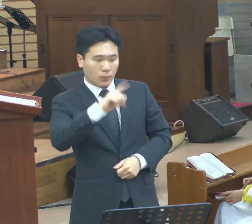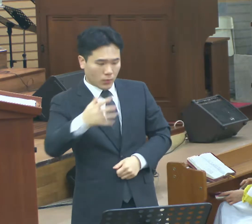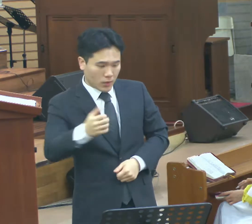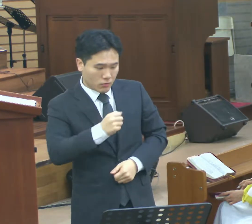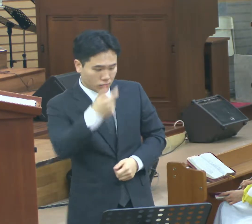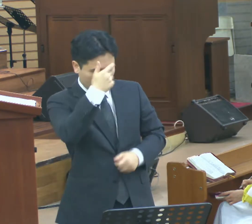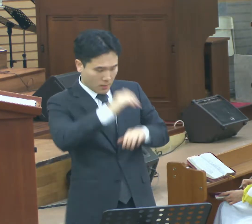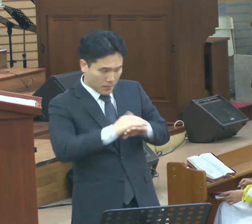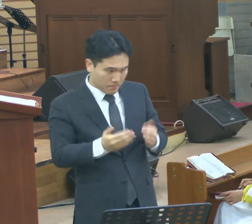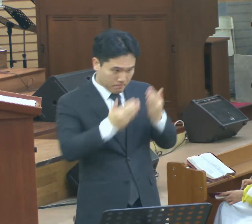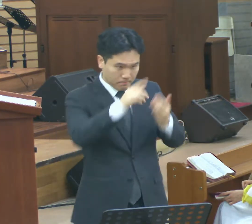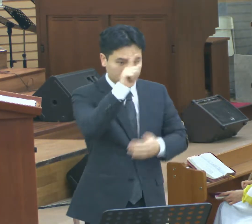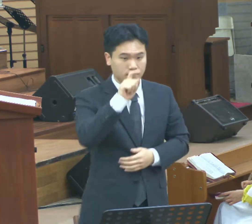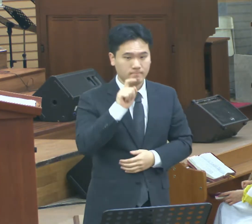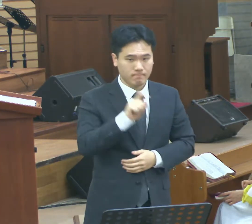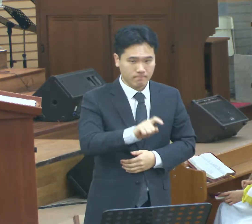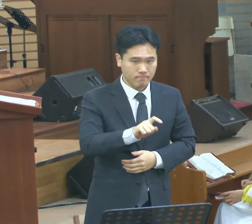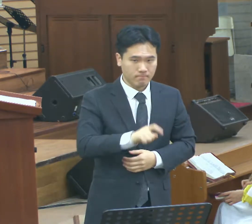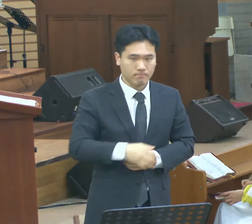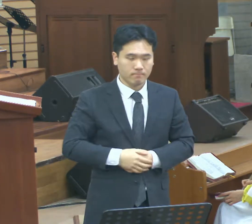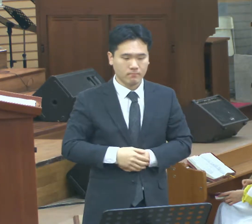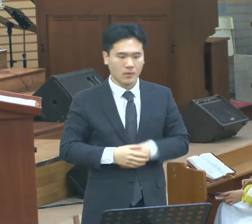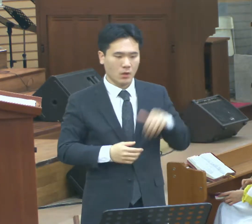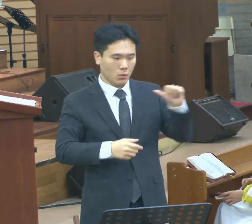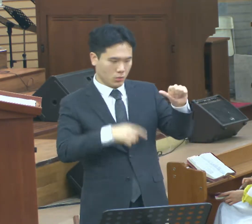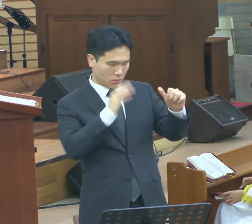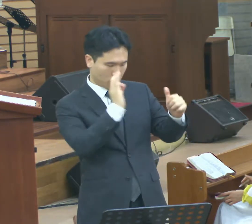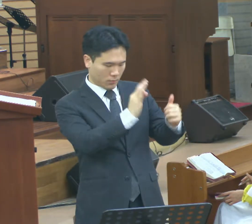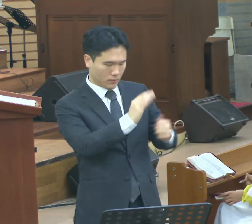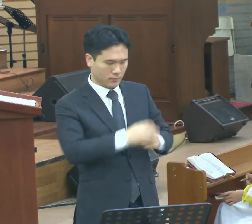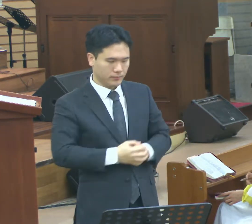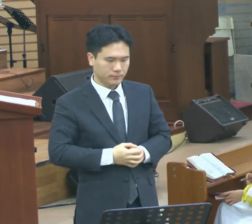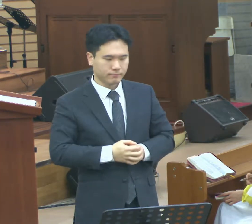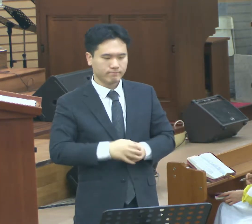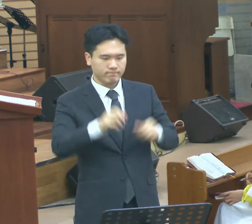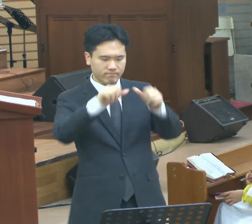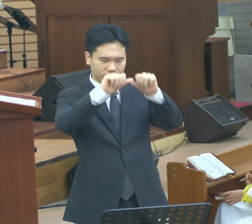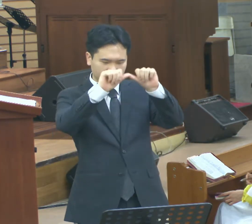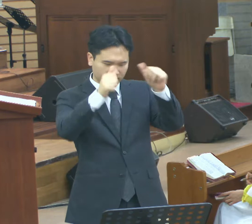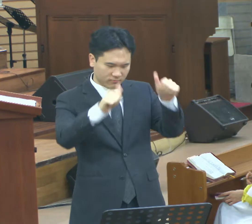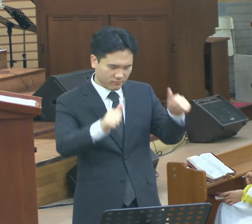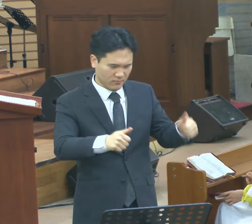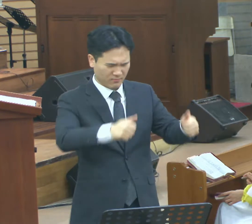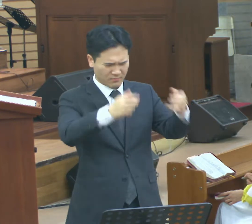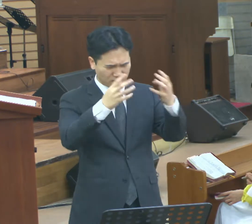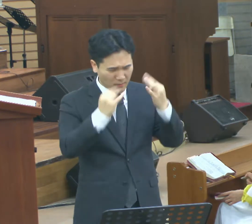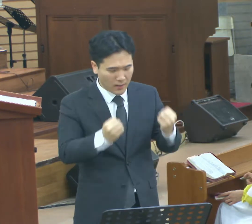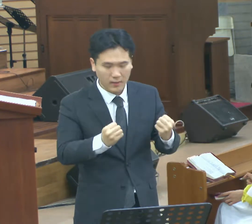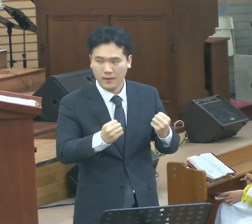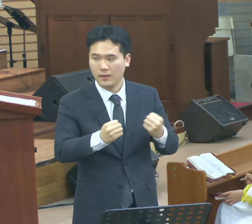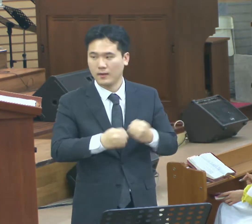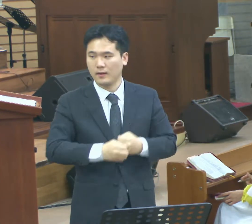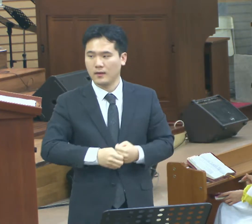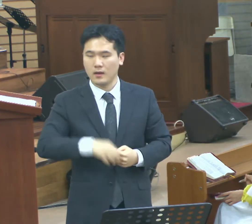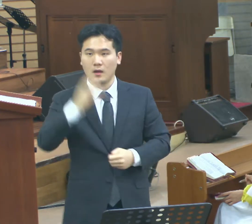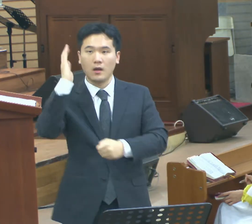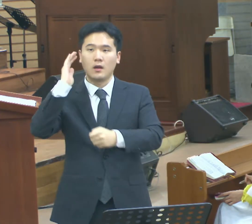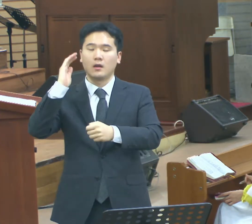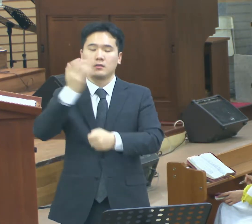것입니다. 5절을 보면 신들은 많지만 모두 우상이라는 거예요. 하늘을 지으신